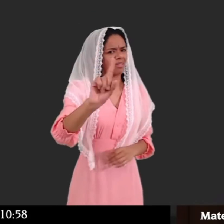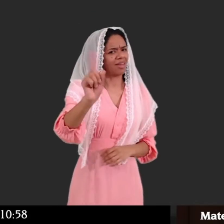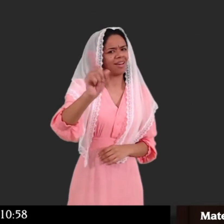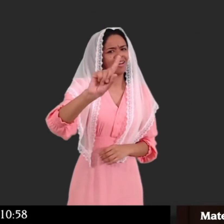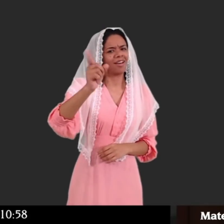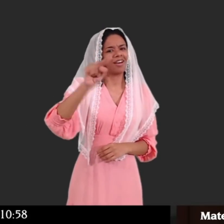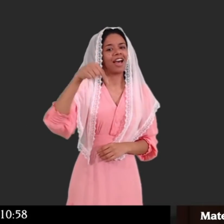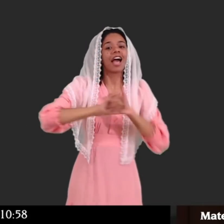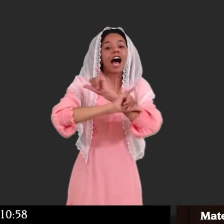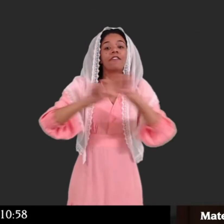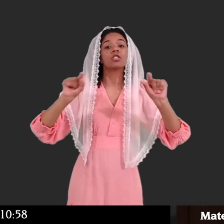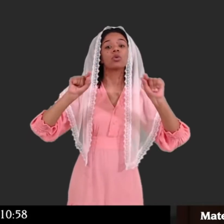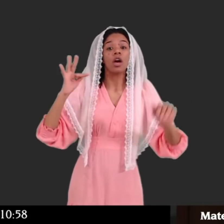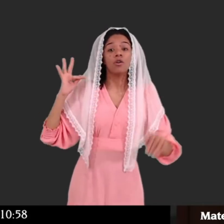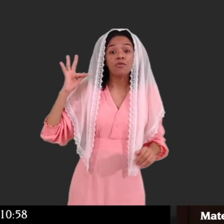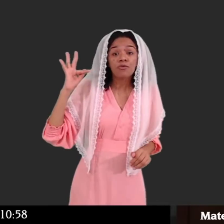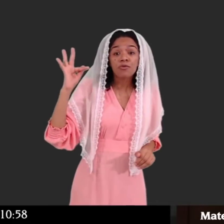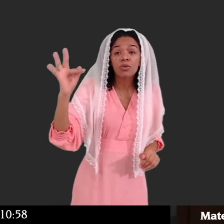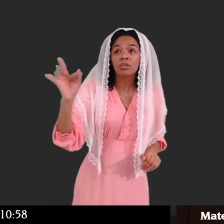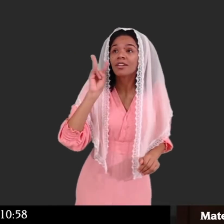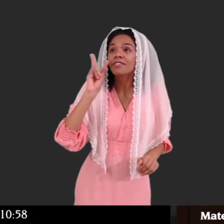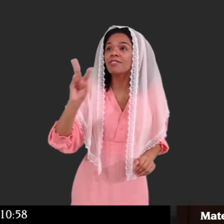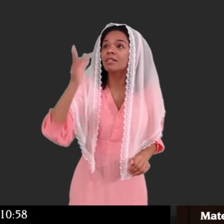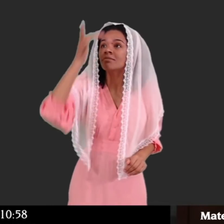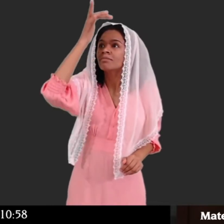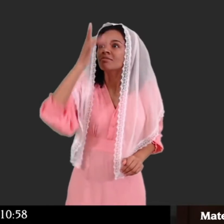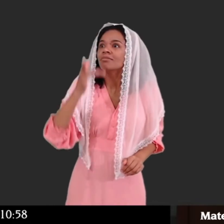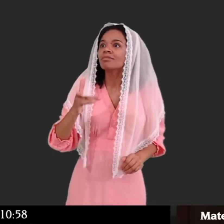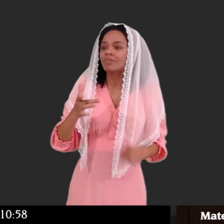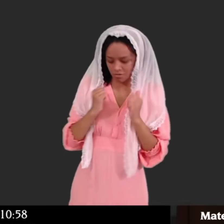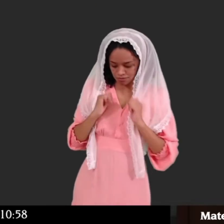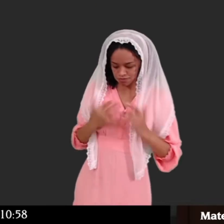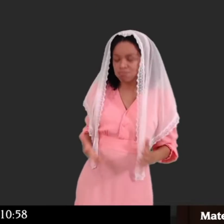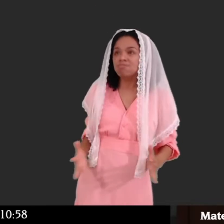face do Deus Todo-Poderoso e vai se vestir de glória no dia do Senhor.